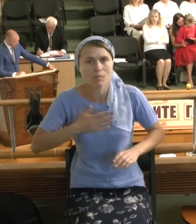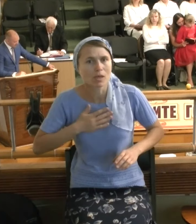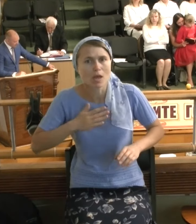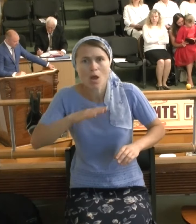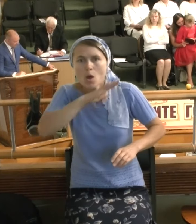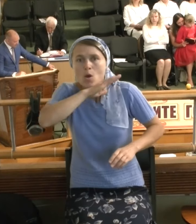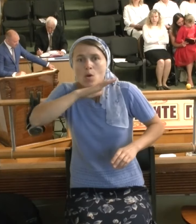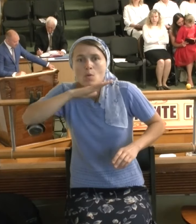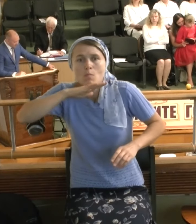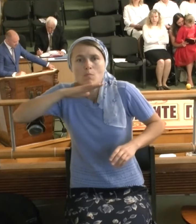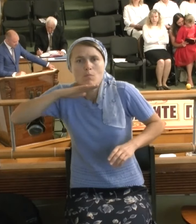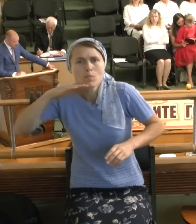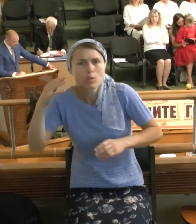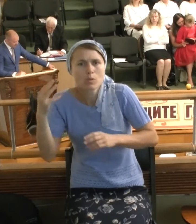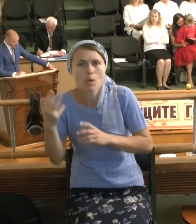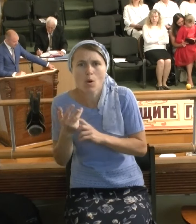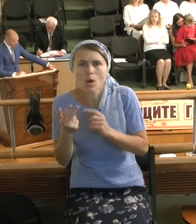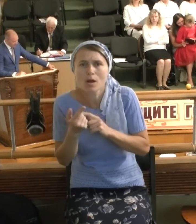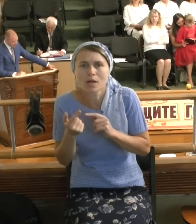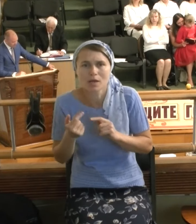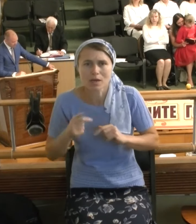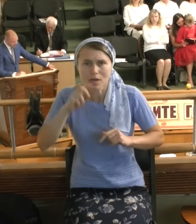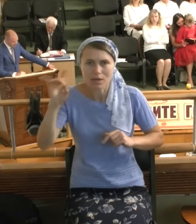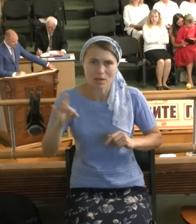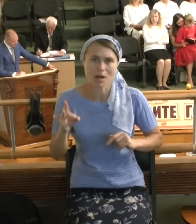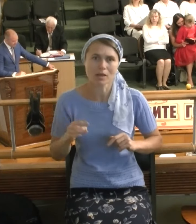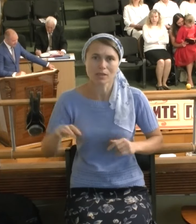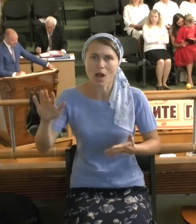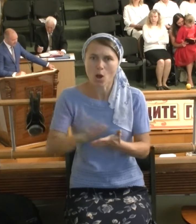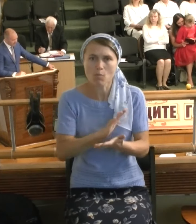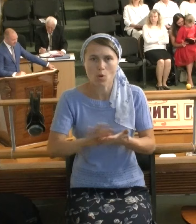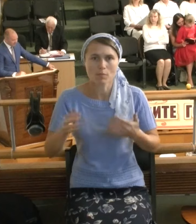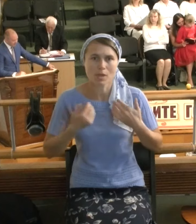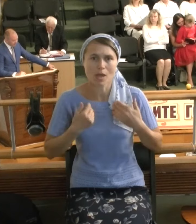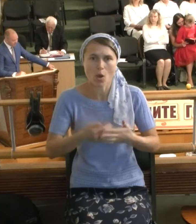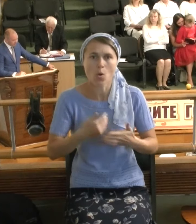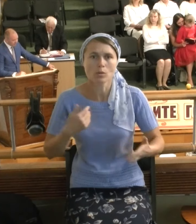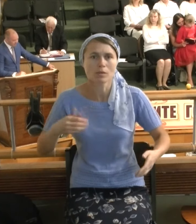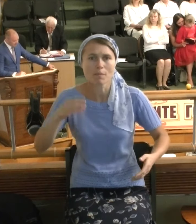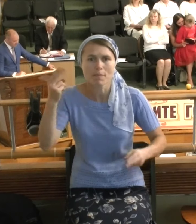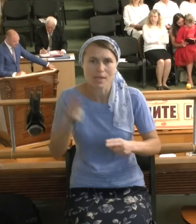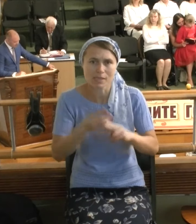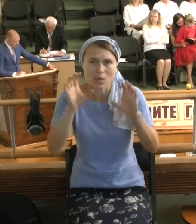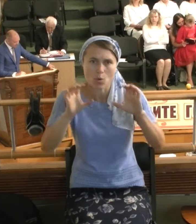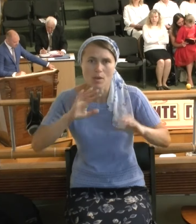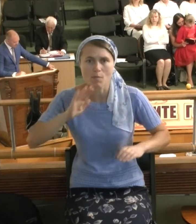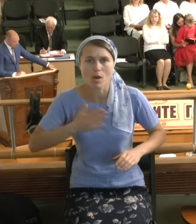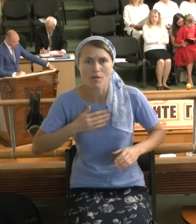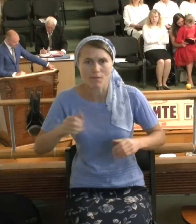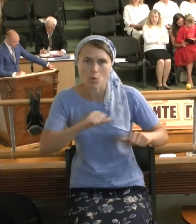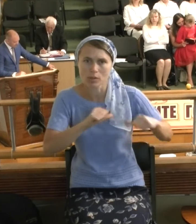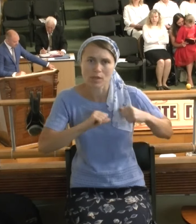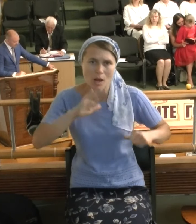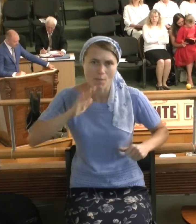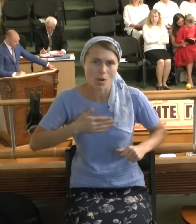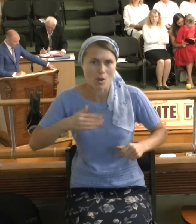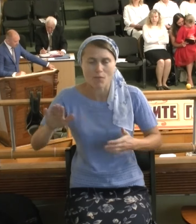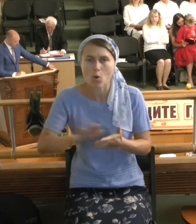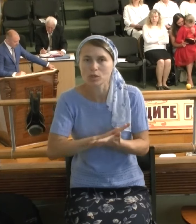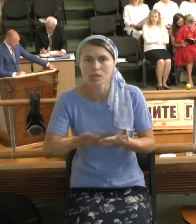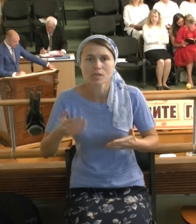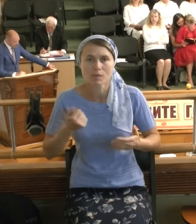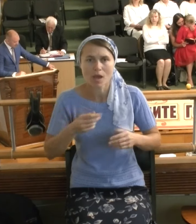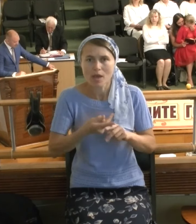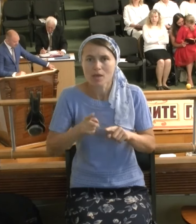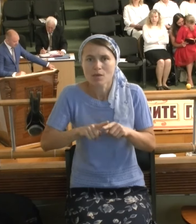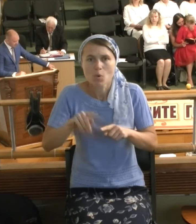Многократно омой меня от беззакония моего, и от греха моего очисти меня. Ибо беззакония